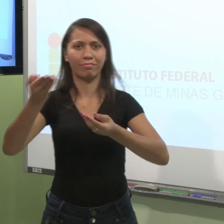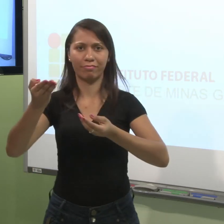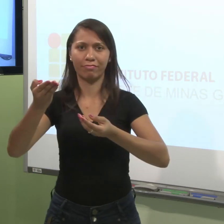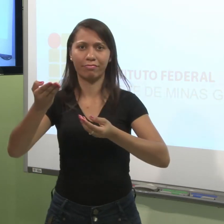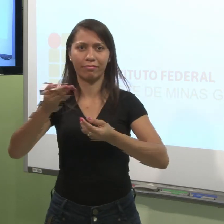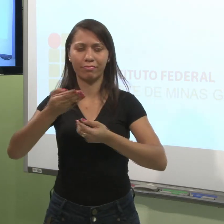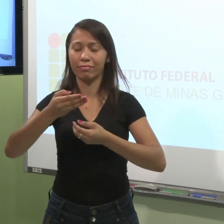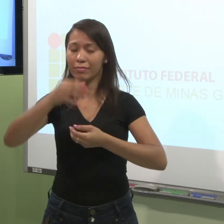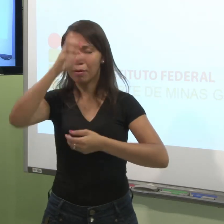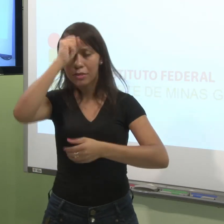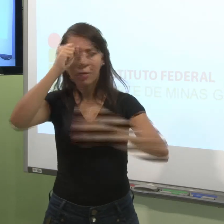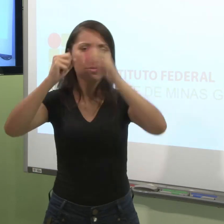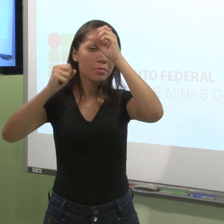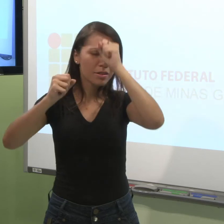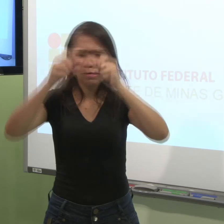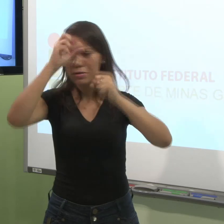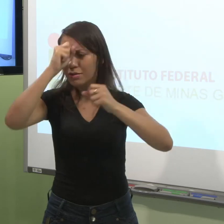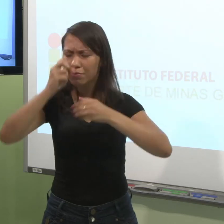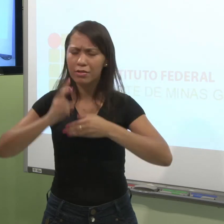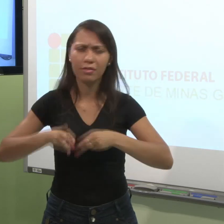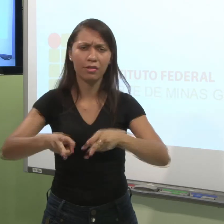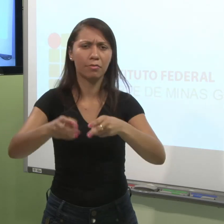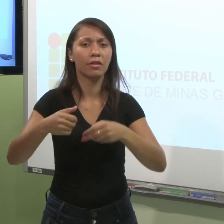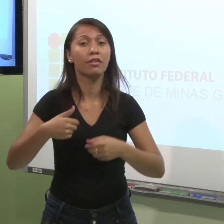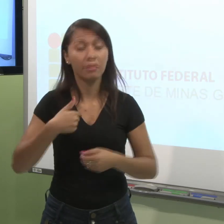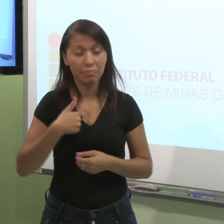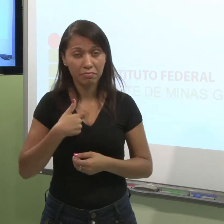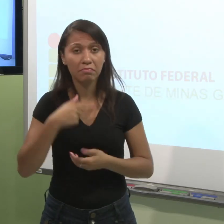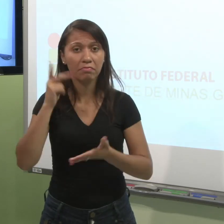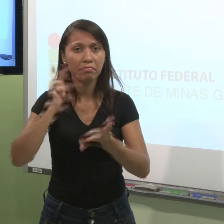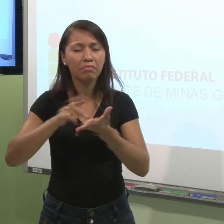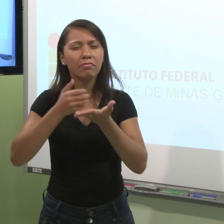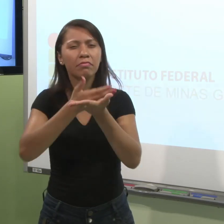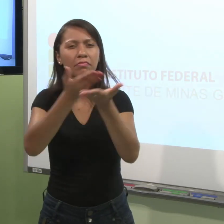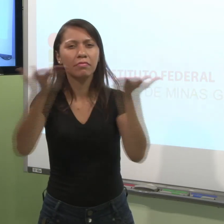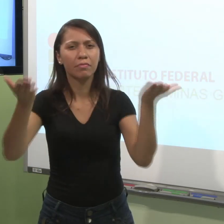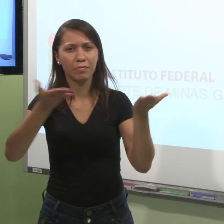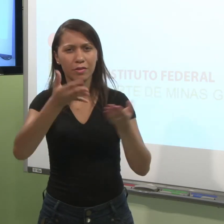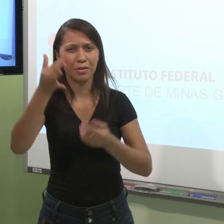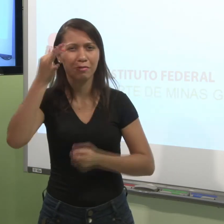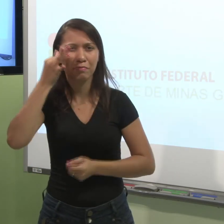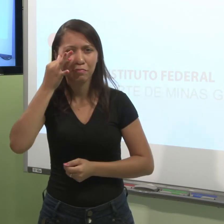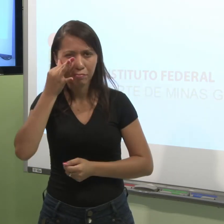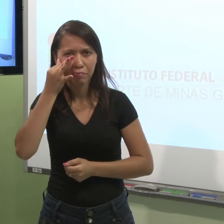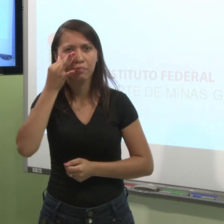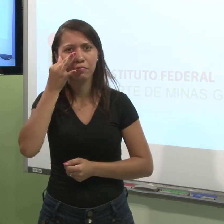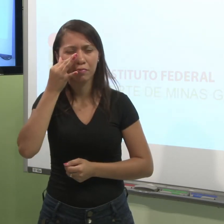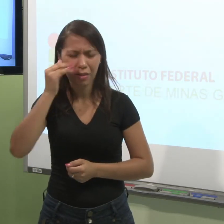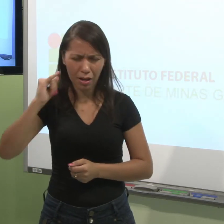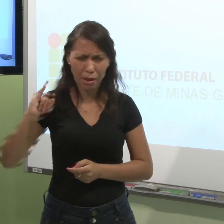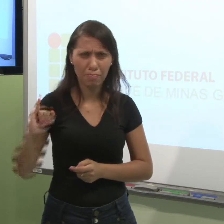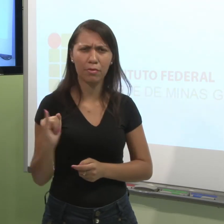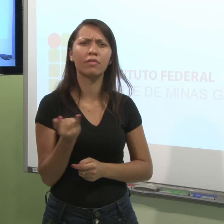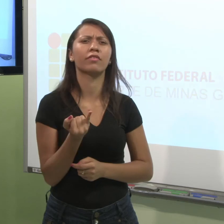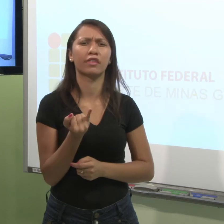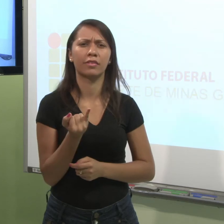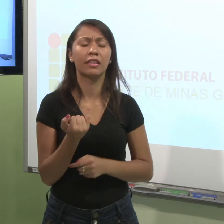eternos aprendizes. Eu desejo de coração que vocês tenham um encontro presencial bastante proveitoso e que de alguma forma